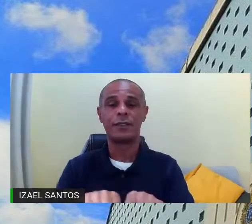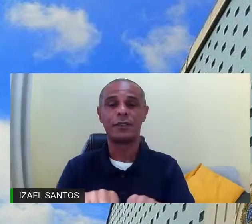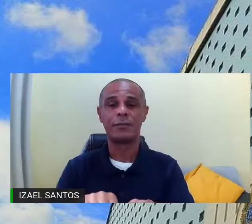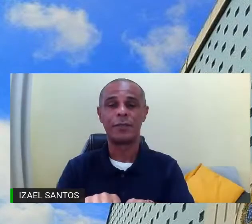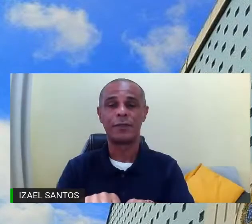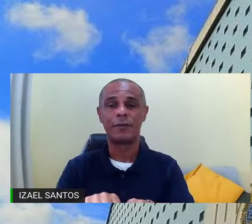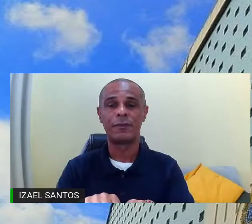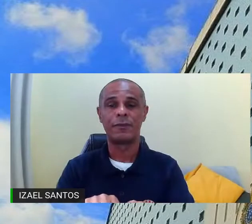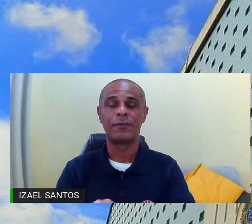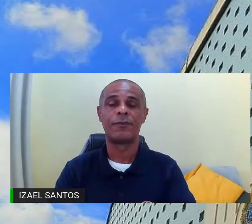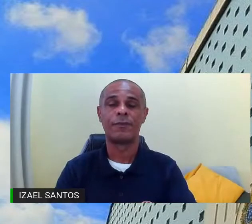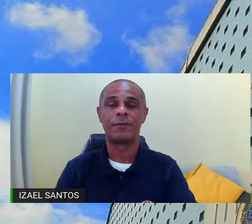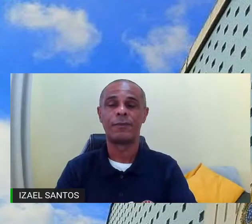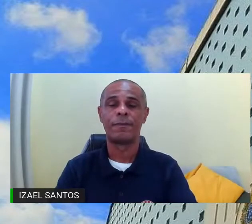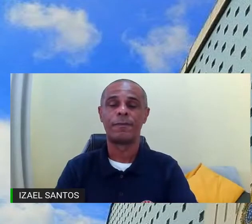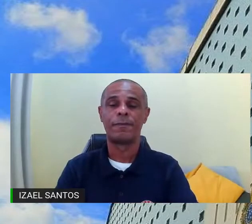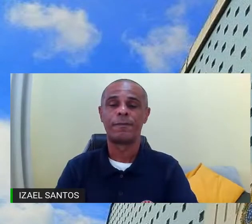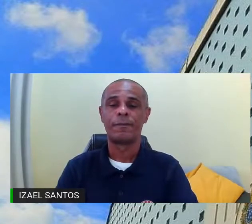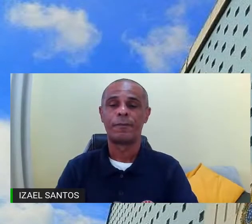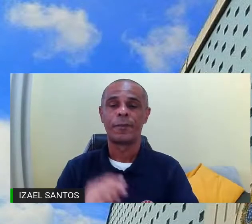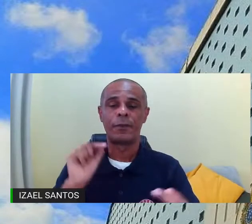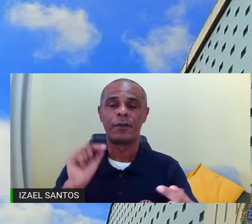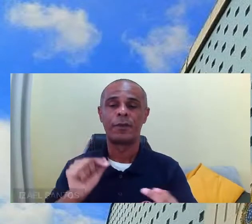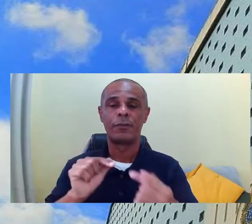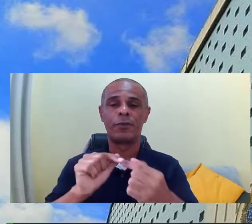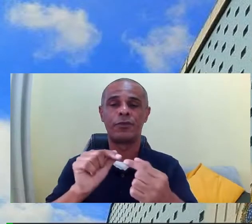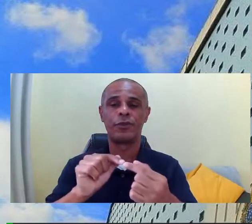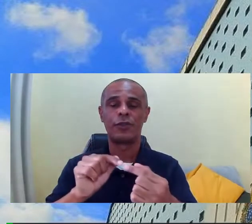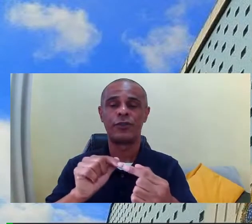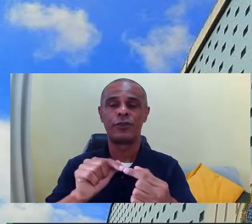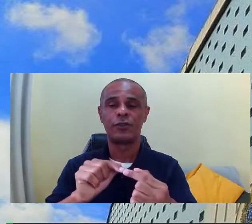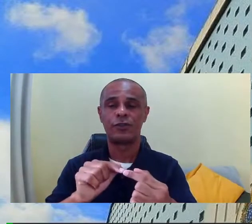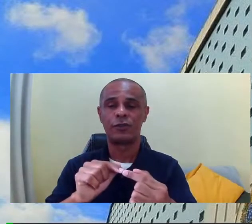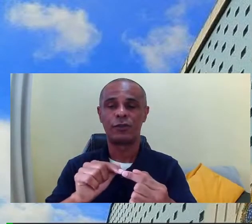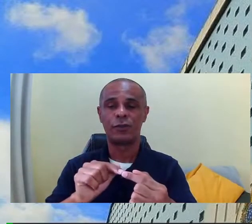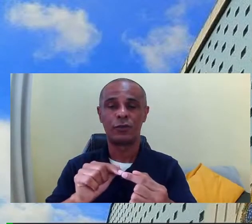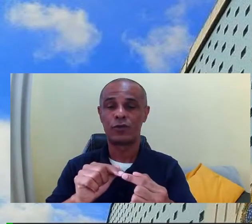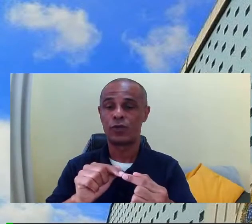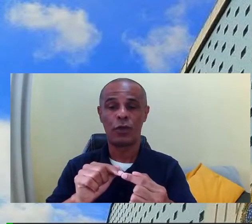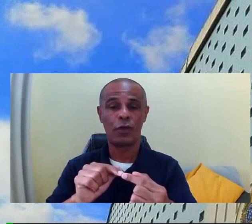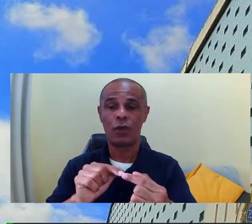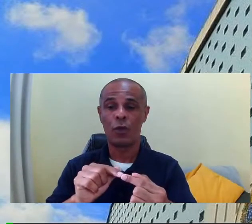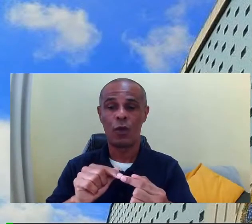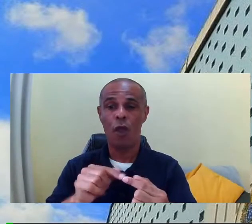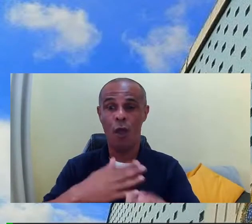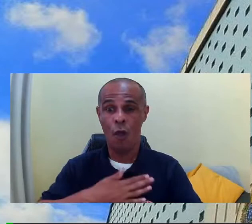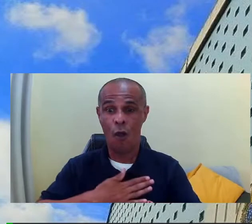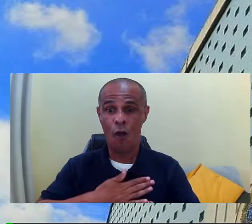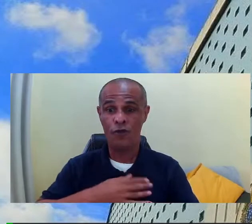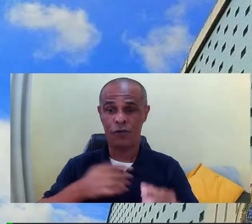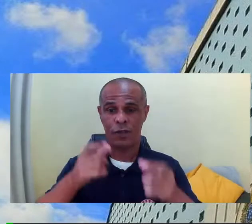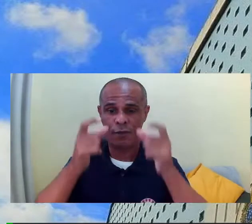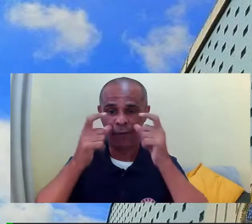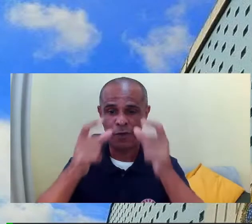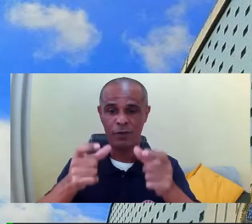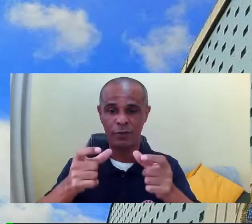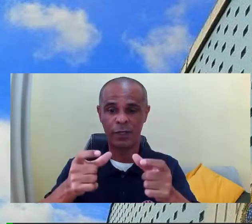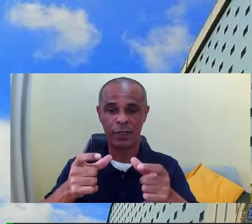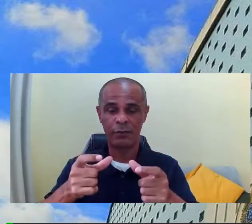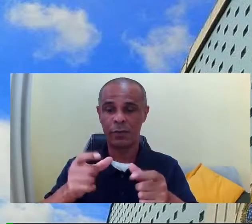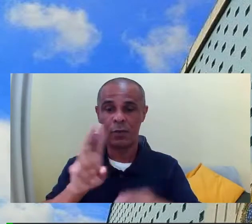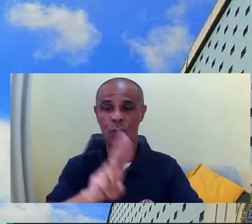forte, salvo para os seus objetivos armamentistas. Gravíssimo. Armar a população para quê? Para